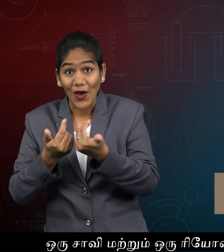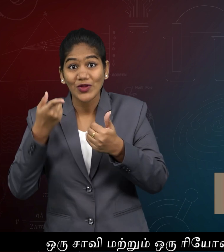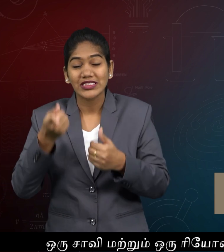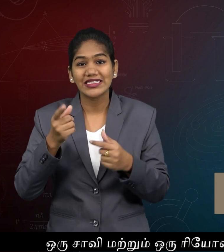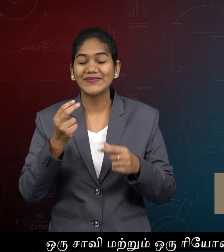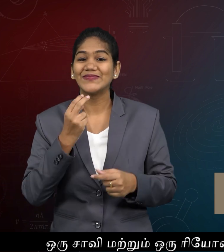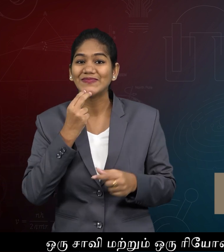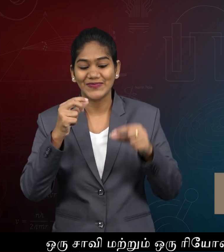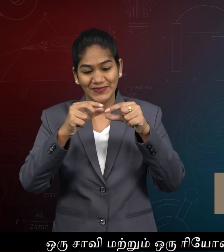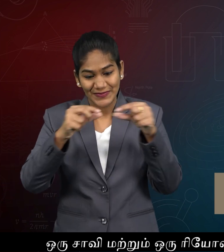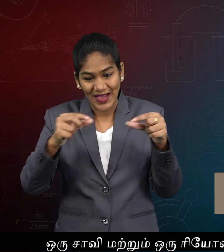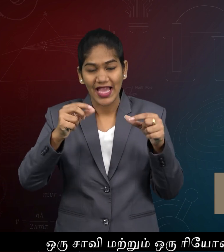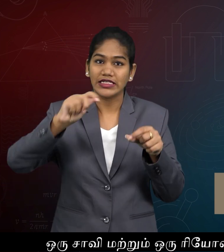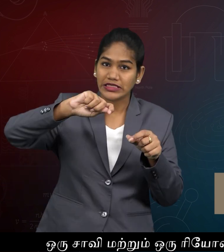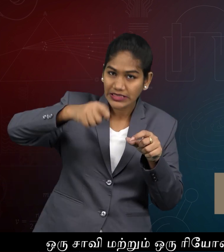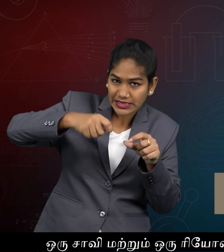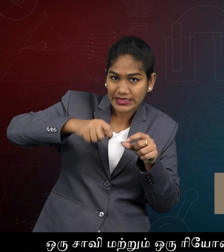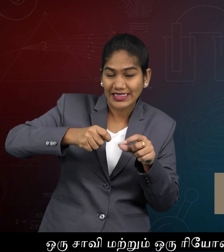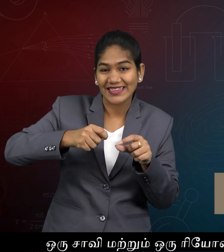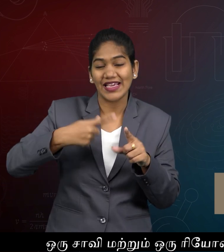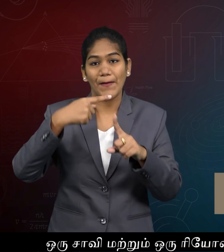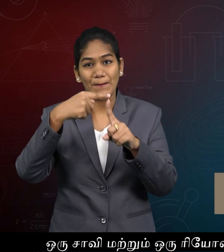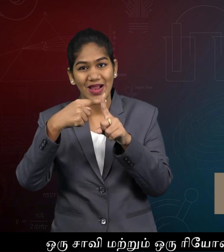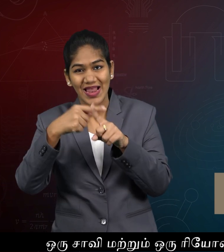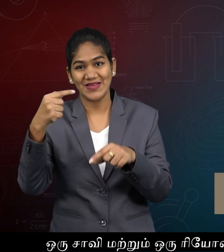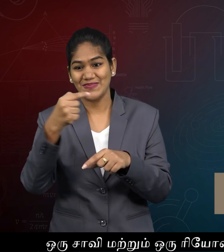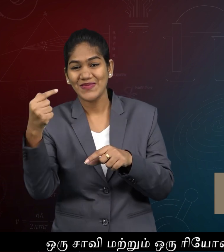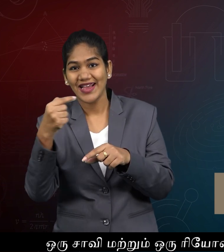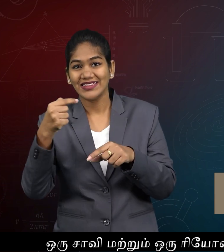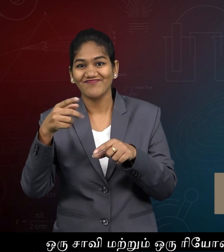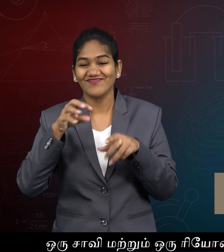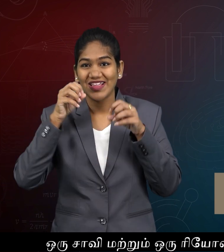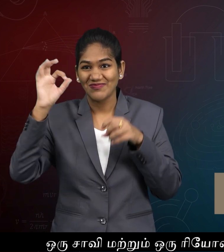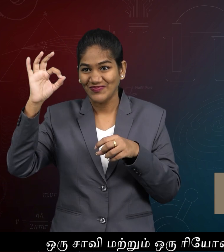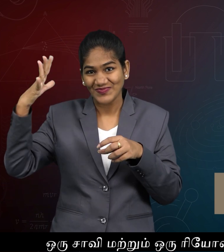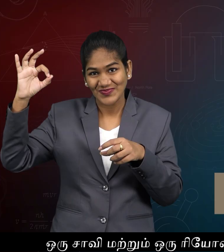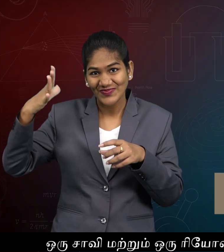ஒரு விசை மற்றும் ஒரு மின்தடை மாற்றி மூலம் தொடரில் இணைக்கவும்.